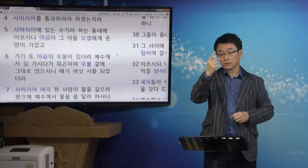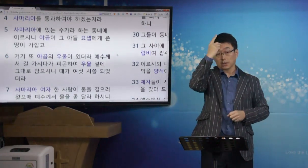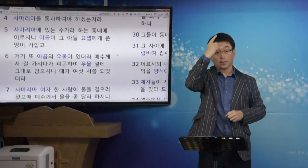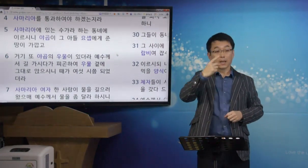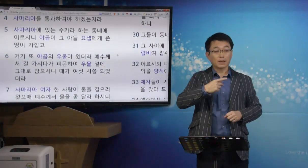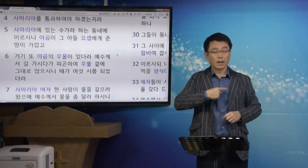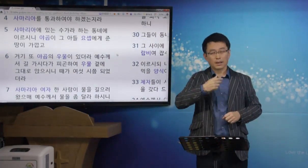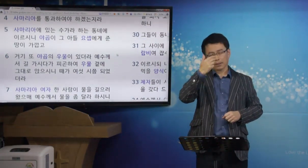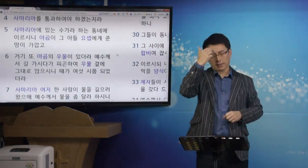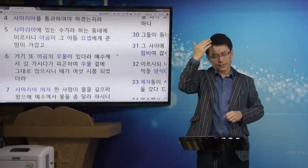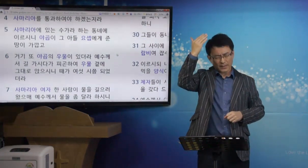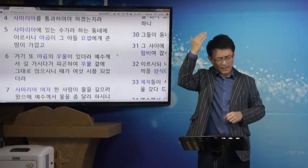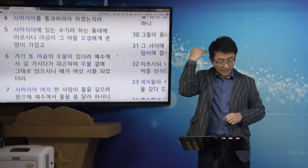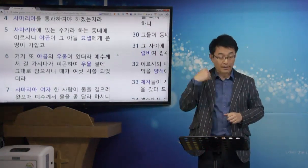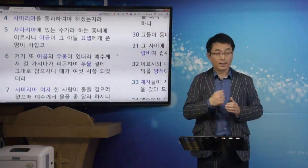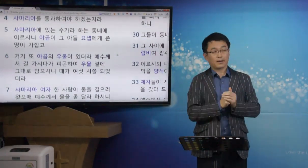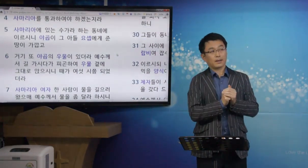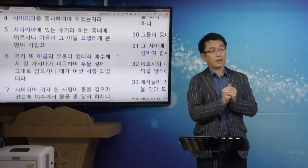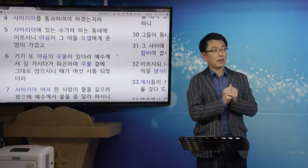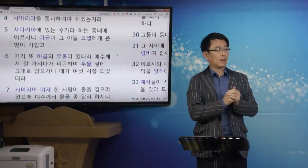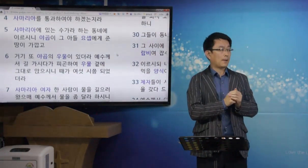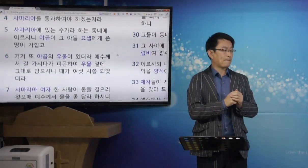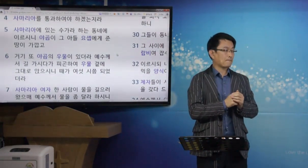미워하죠. 사마리아는 예전에